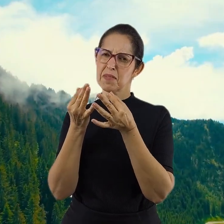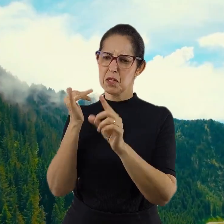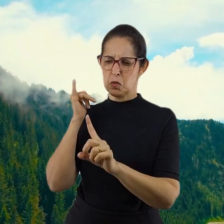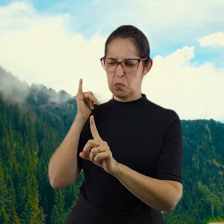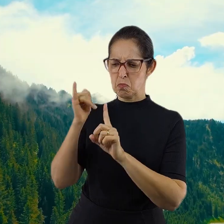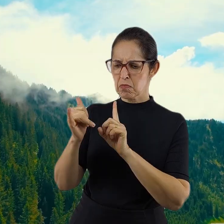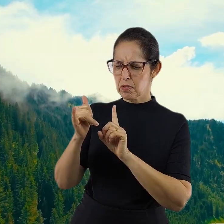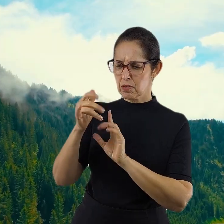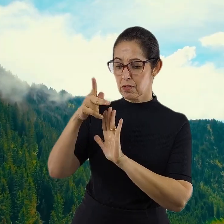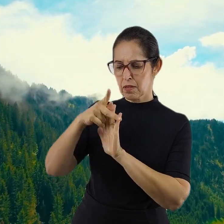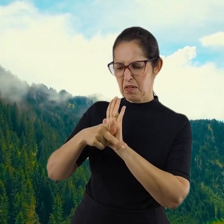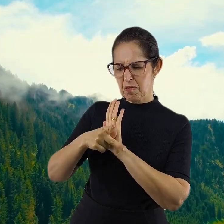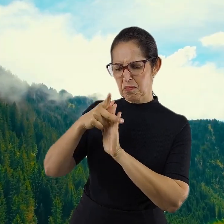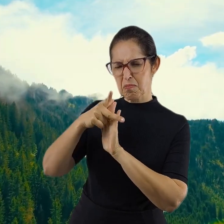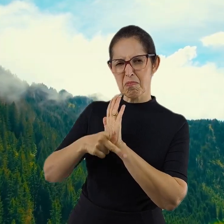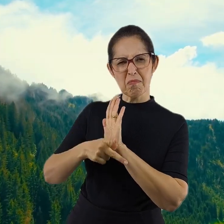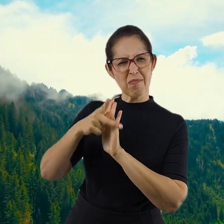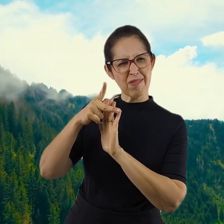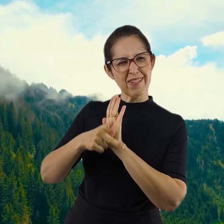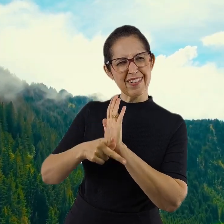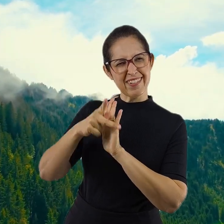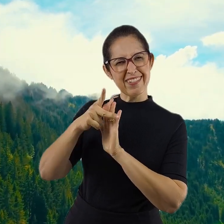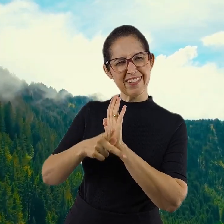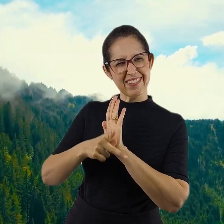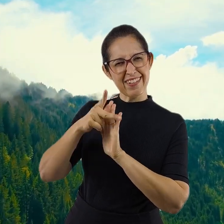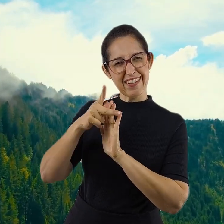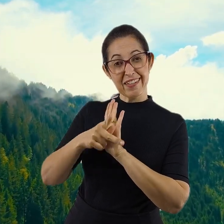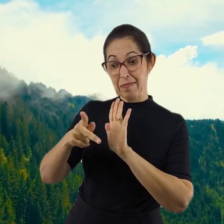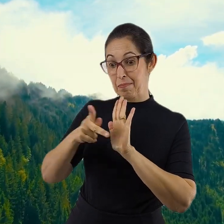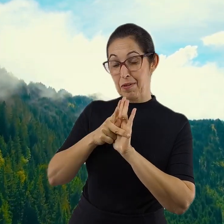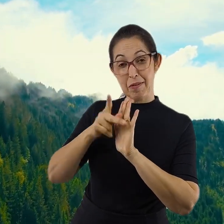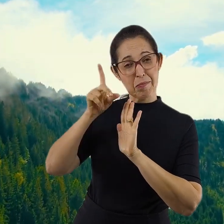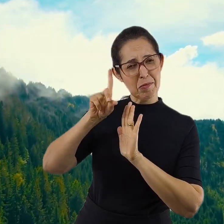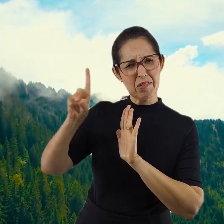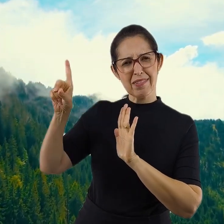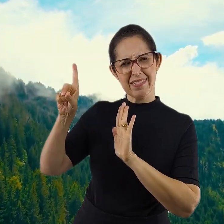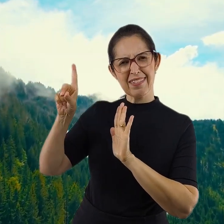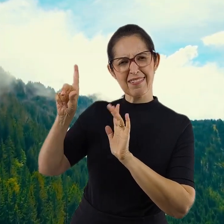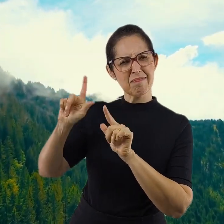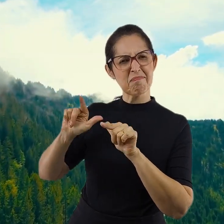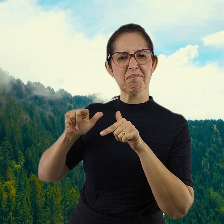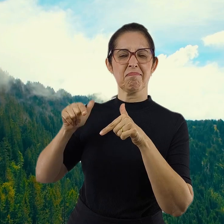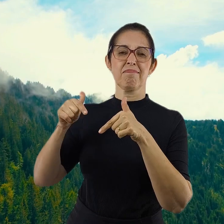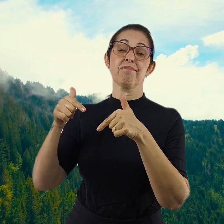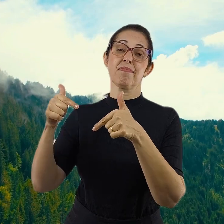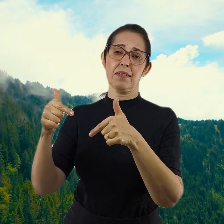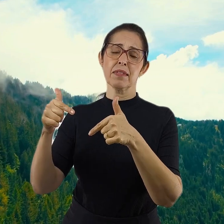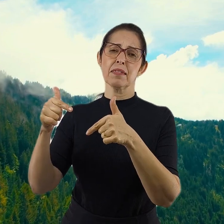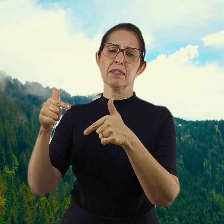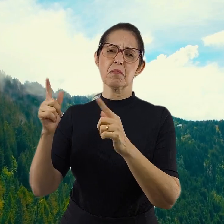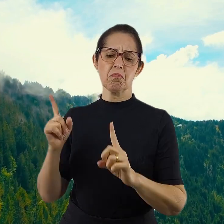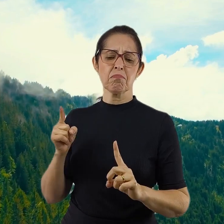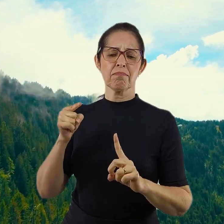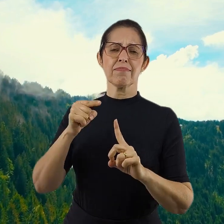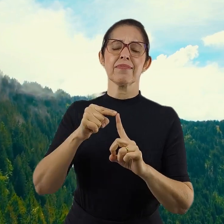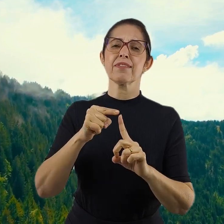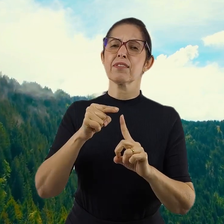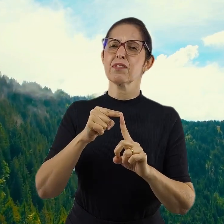é uma ordenação clara, dinâmica do projeto de Deus. Com qual